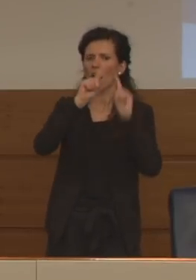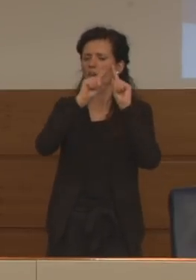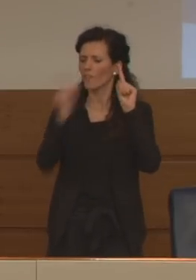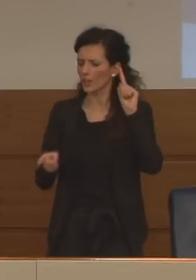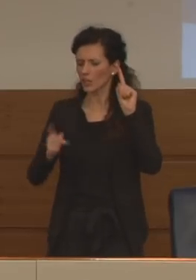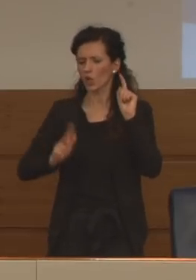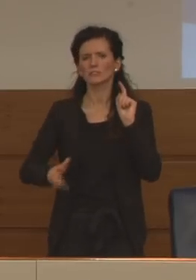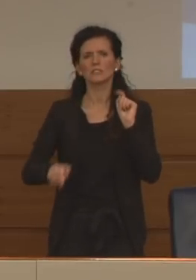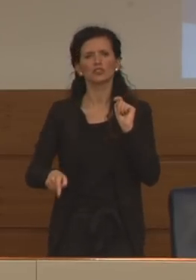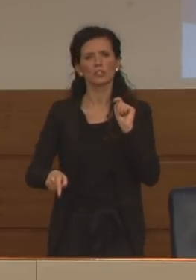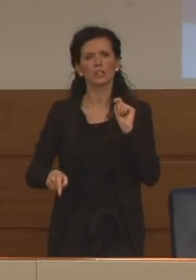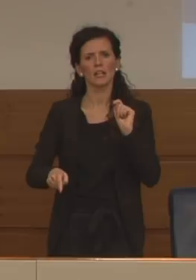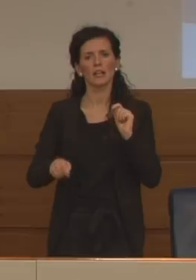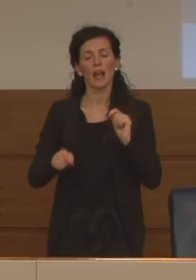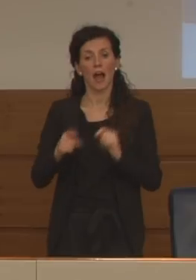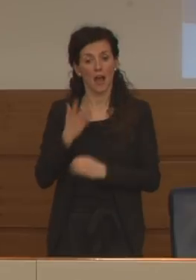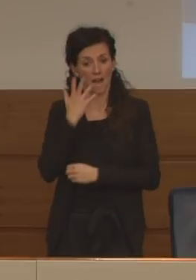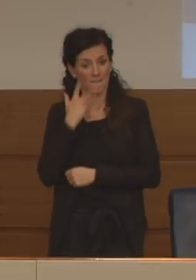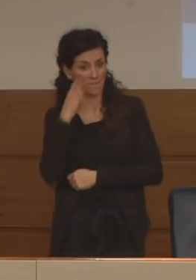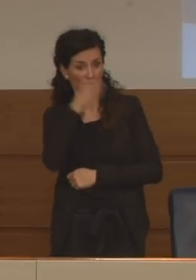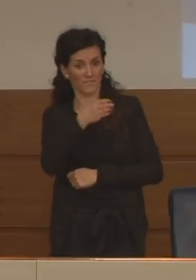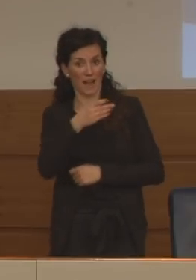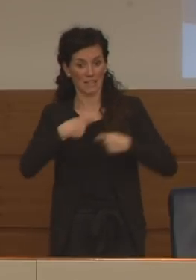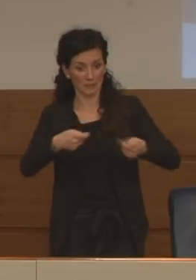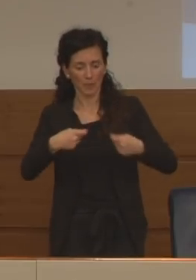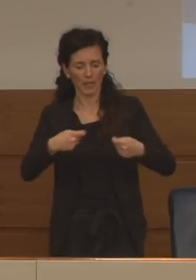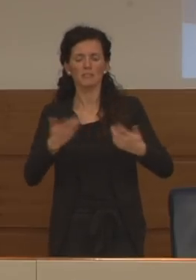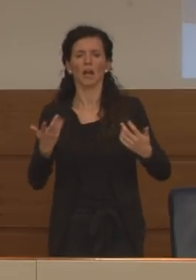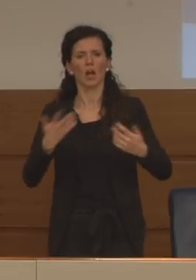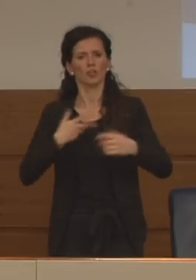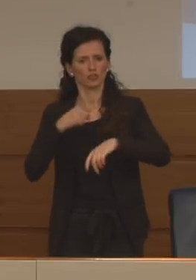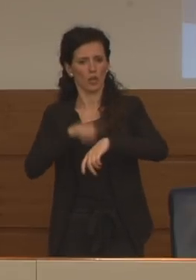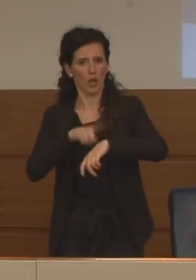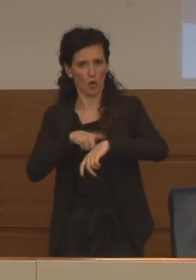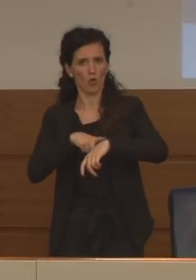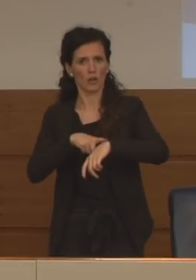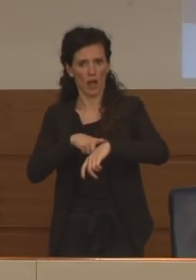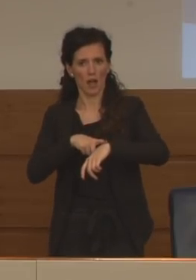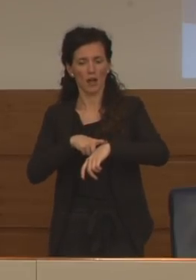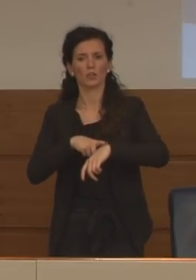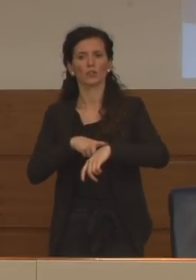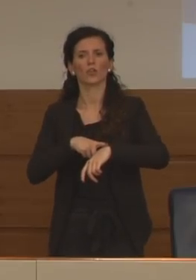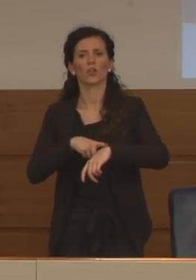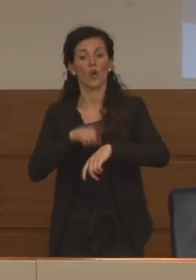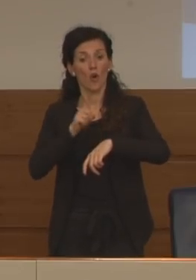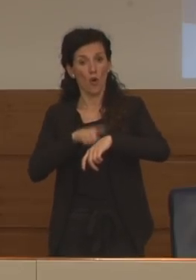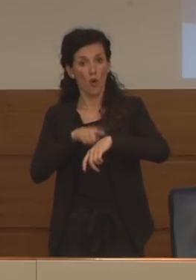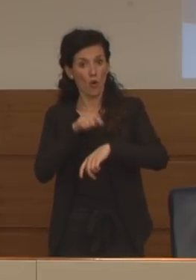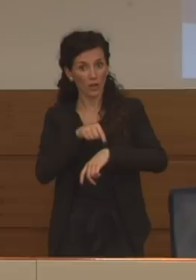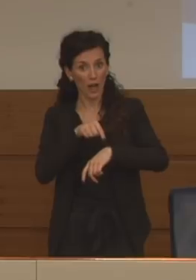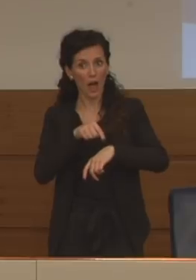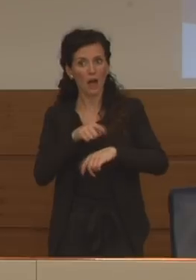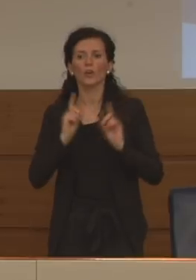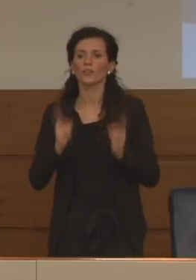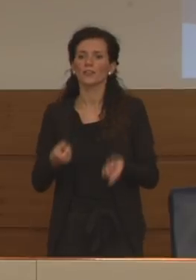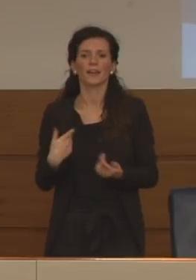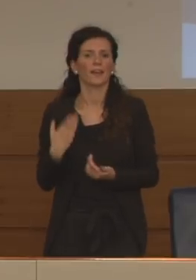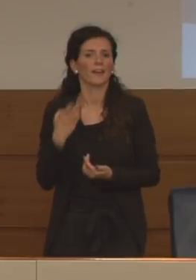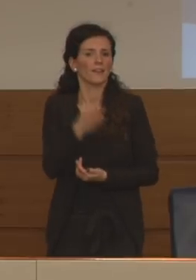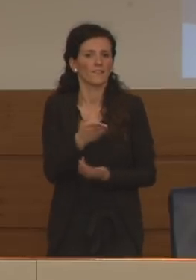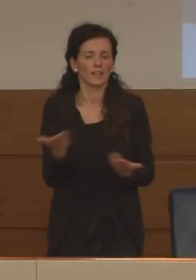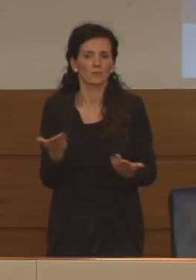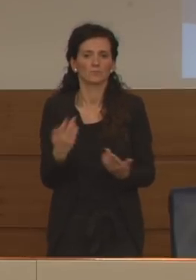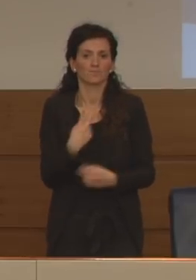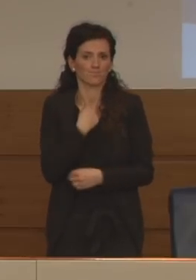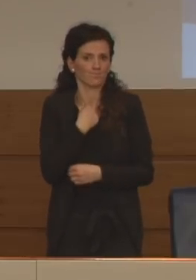per andare a fare la spesa ci sono degli orari siano messi più lunghi o più corti ma in quegli orari bisogna andare quindi credo che